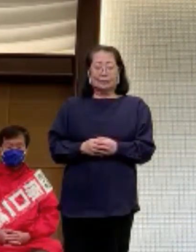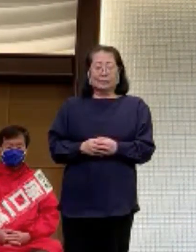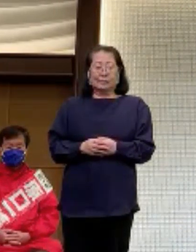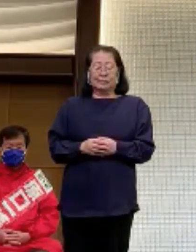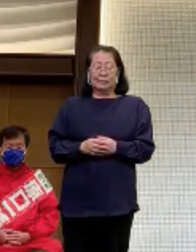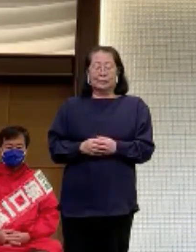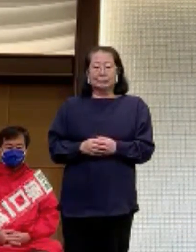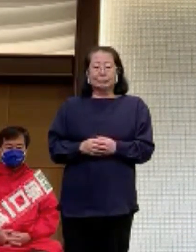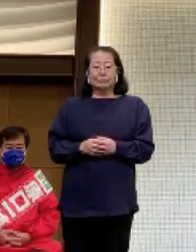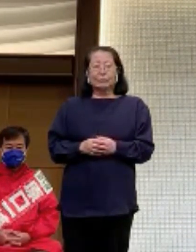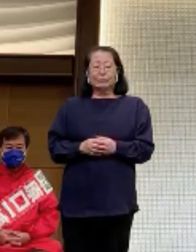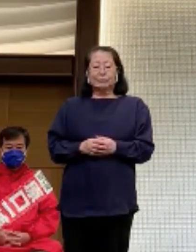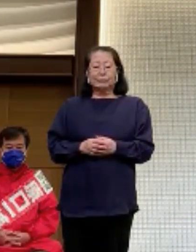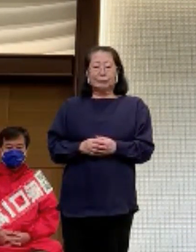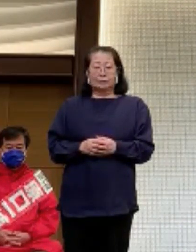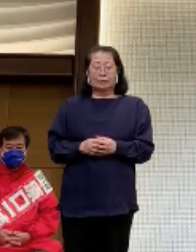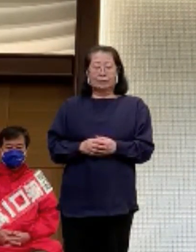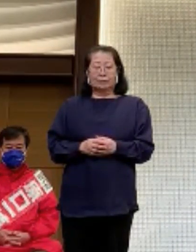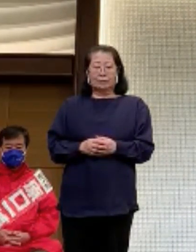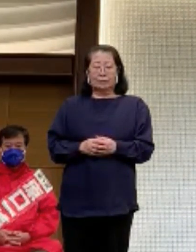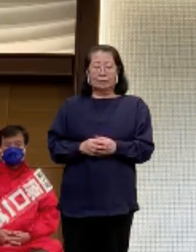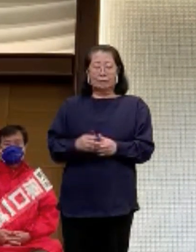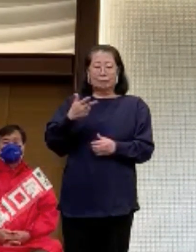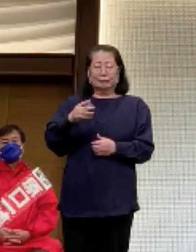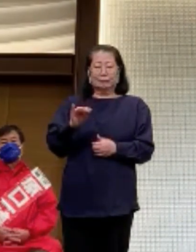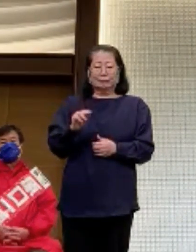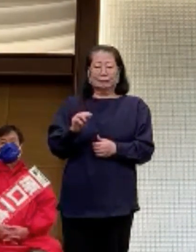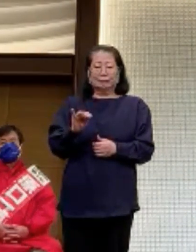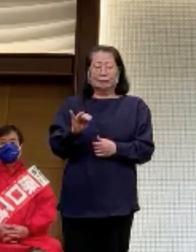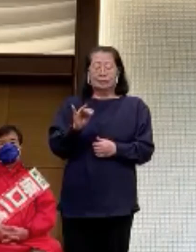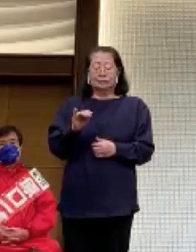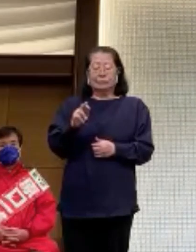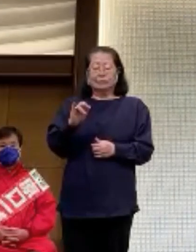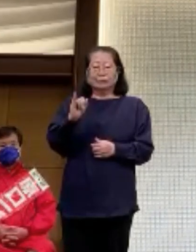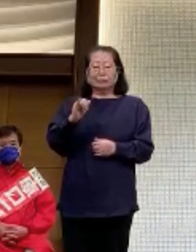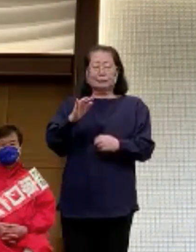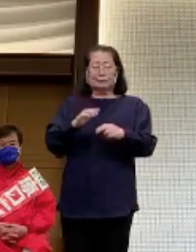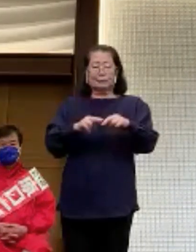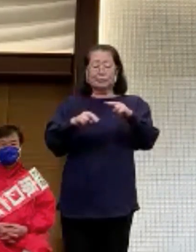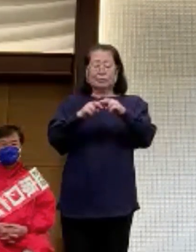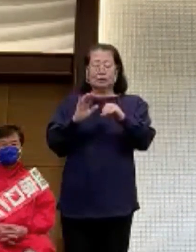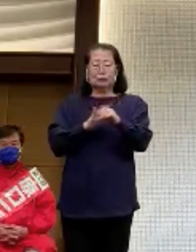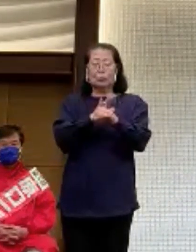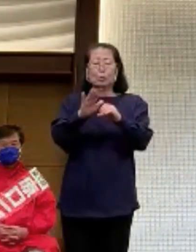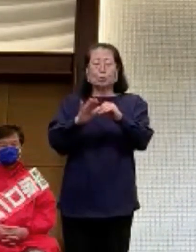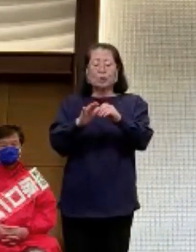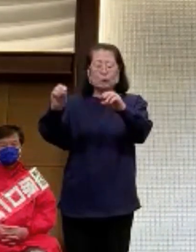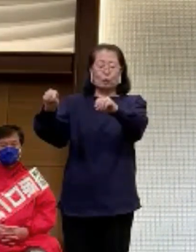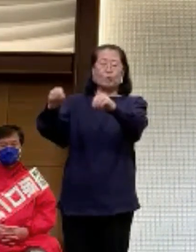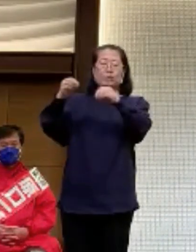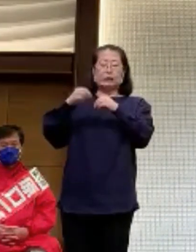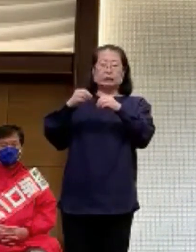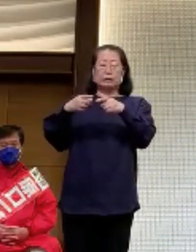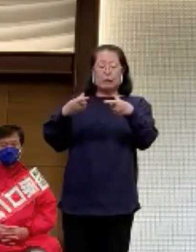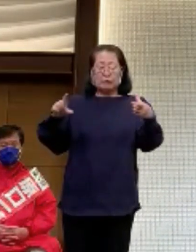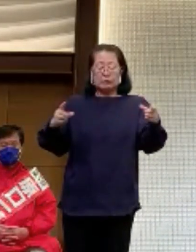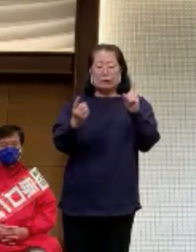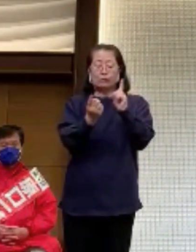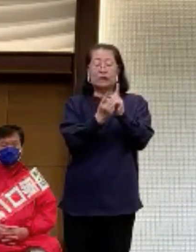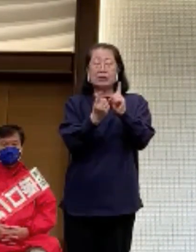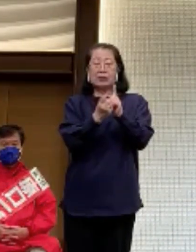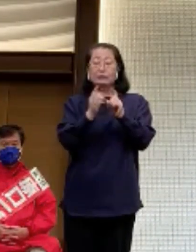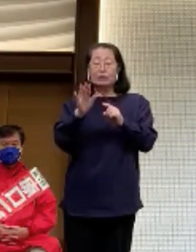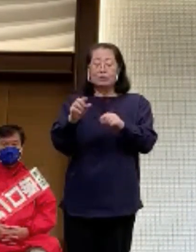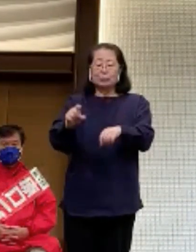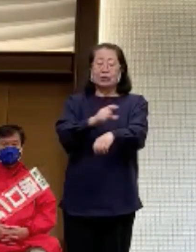そして何よりもですね、失政失政を重ねたこのコロナ感染拡大の対策でござい